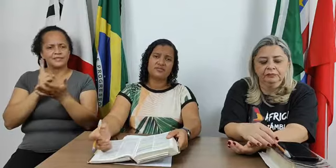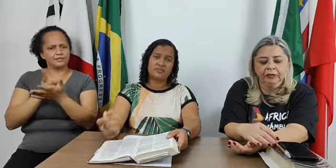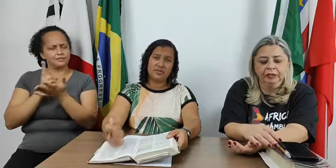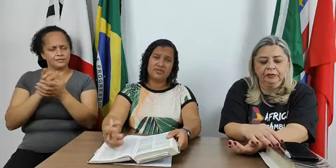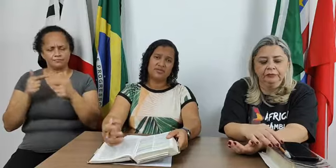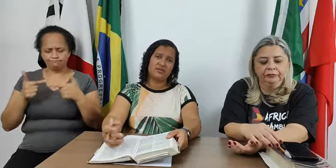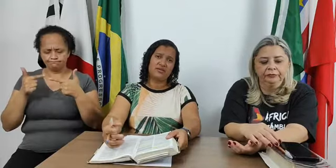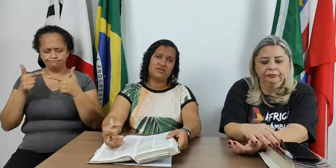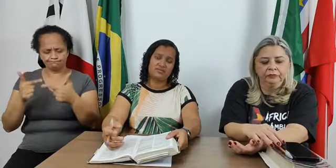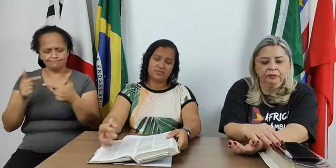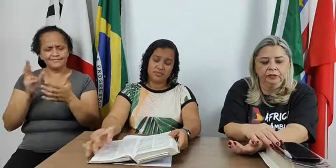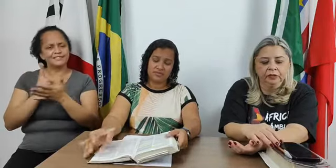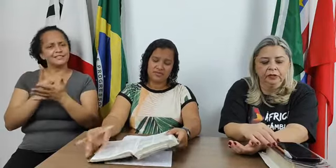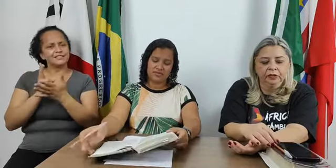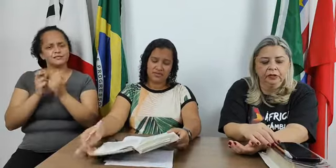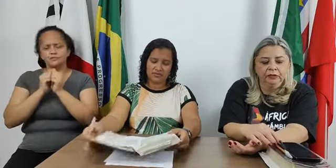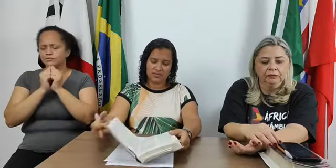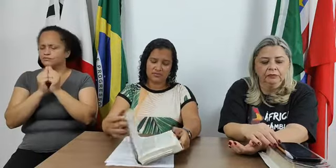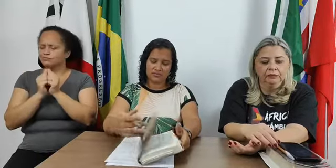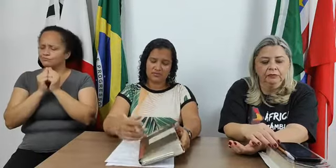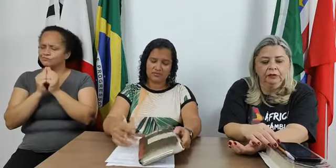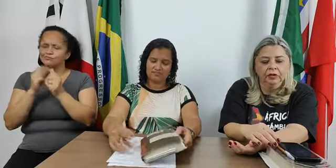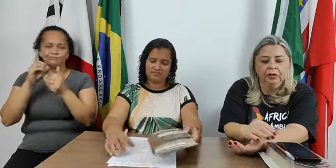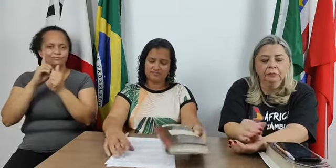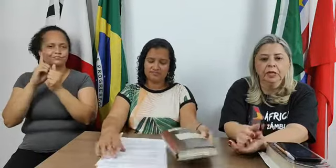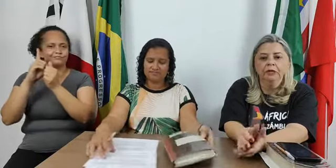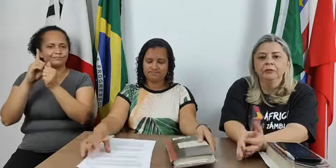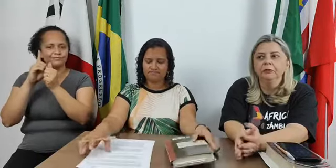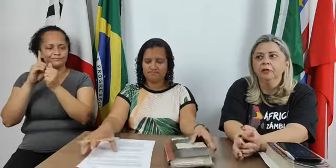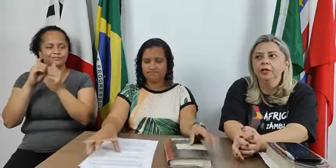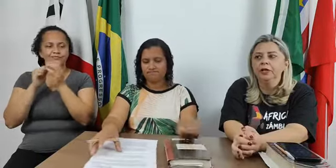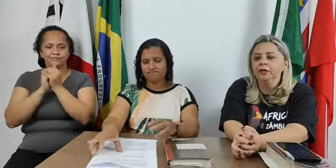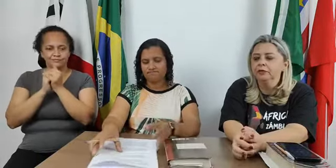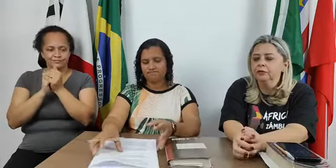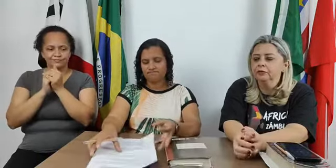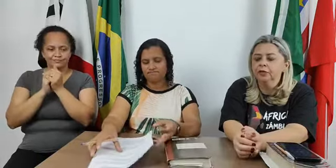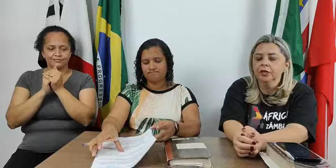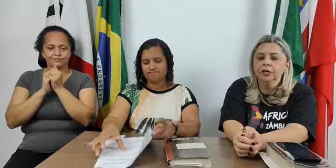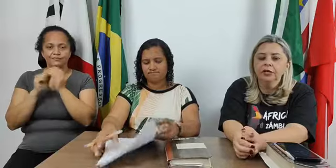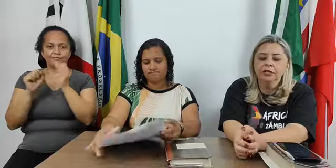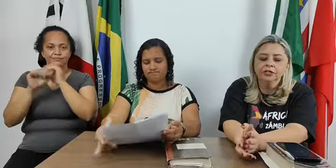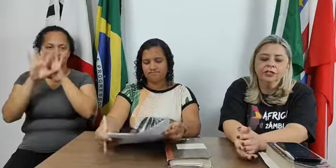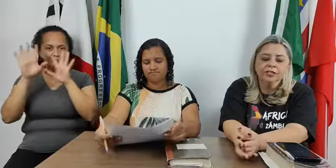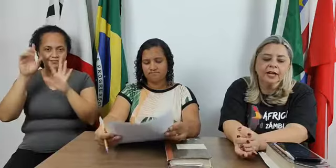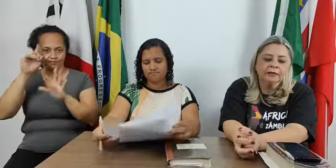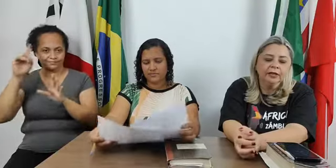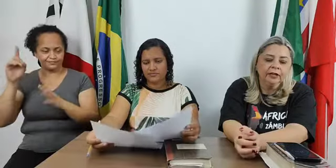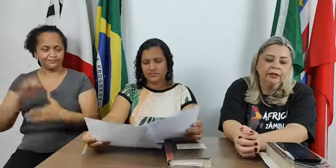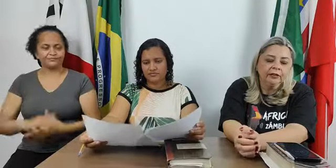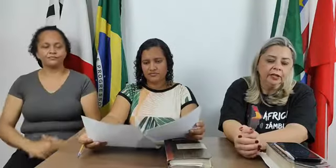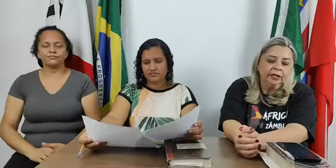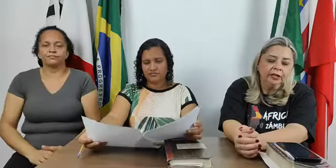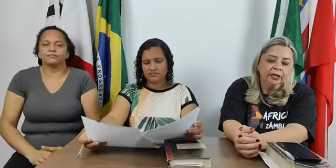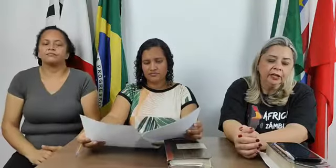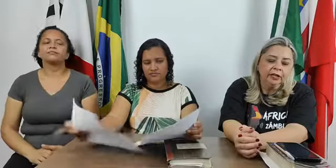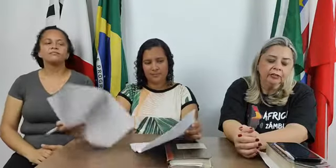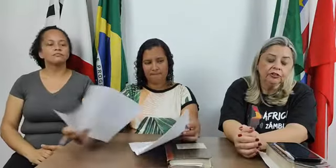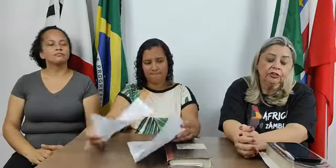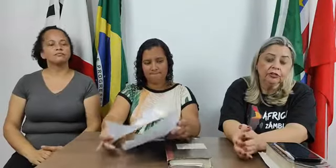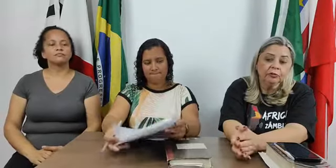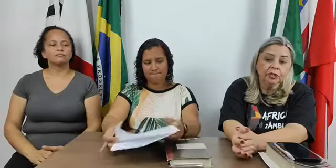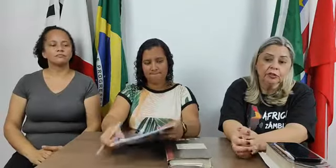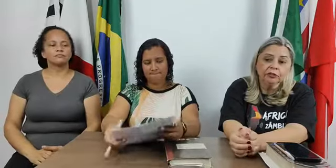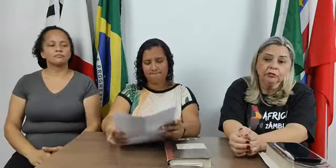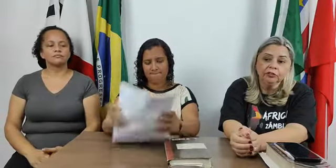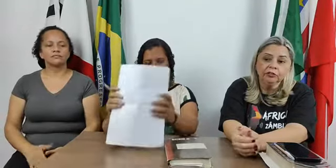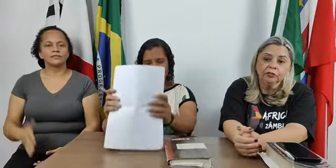persevera, persevera, persevera, irmãos. Amém. Glória a Deus. E a gente sabe, né, que a gente